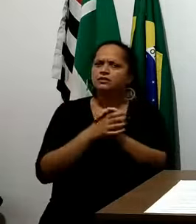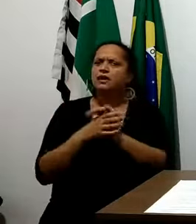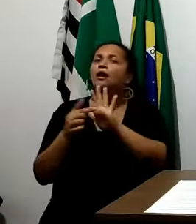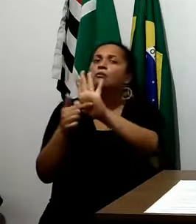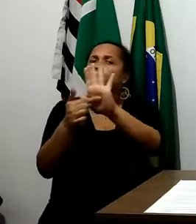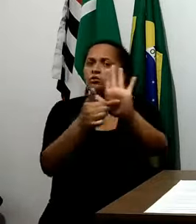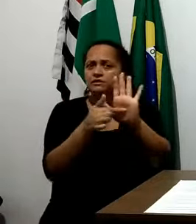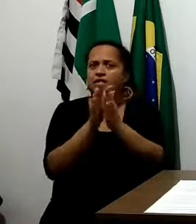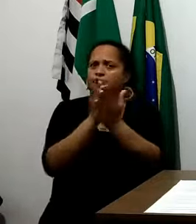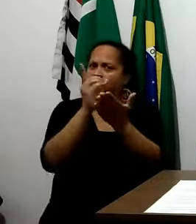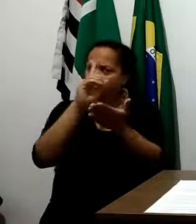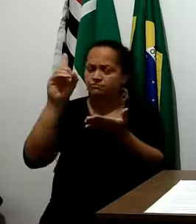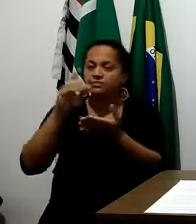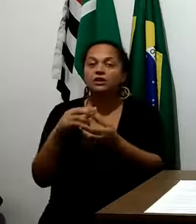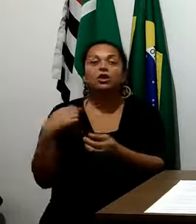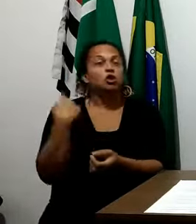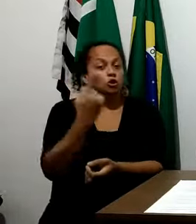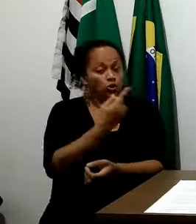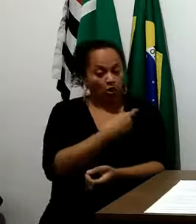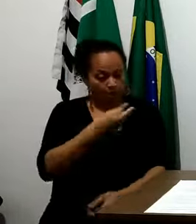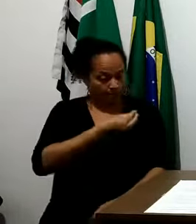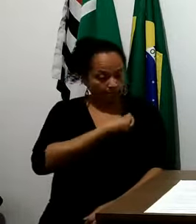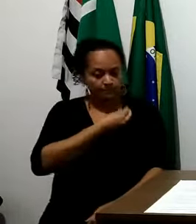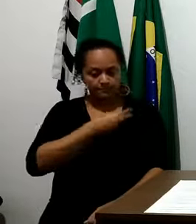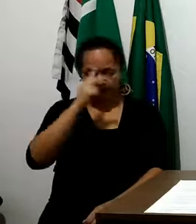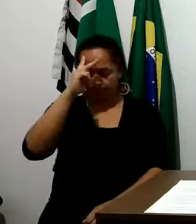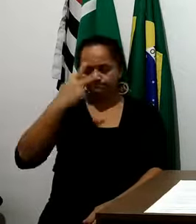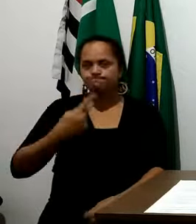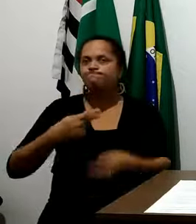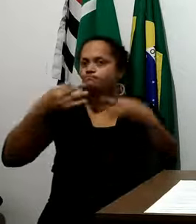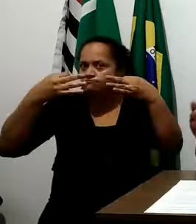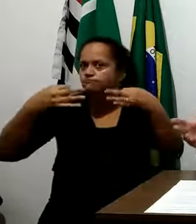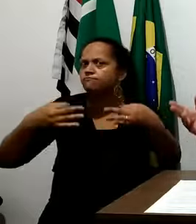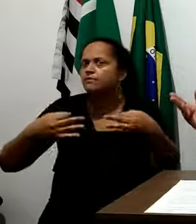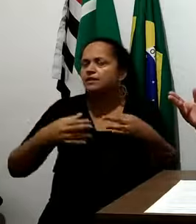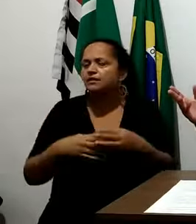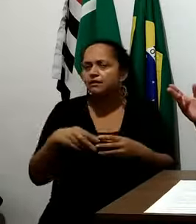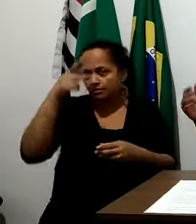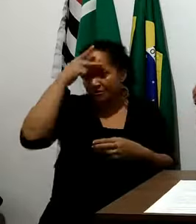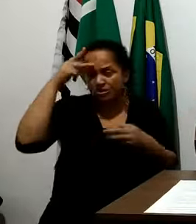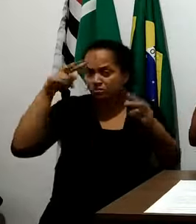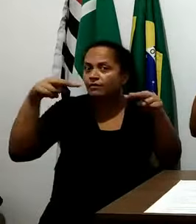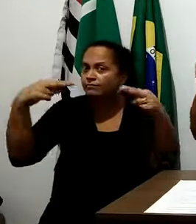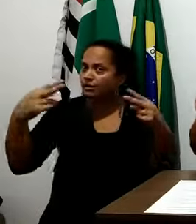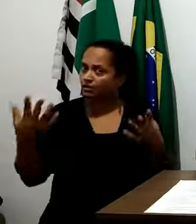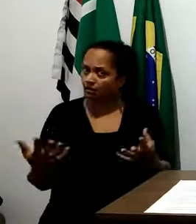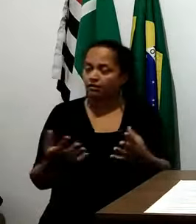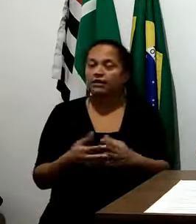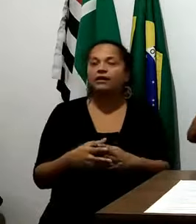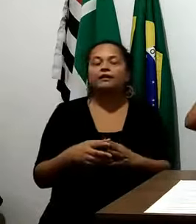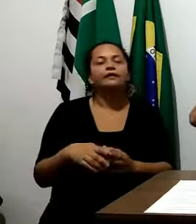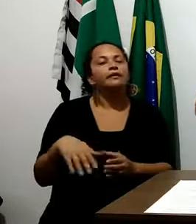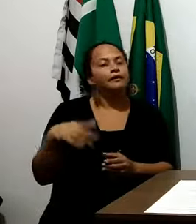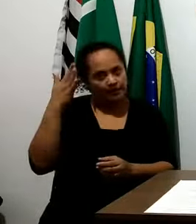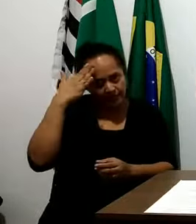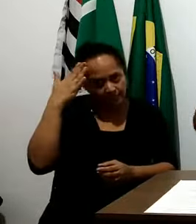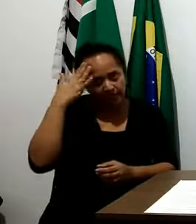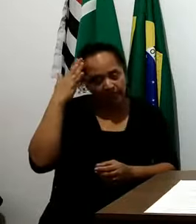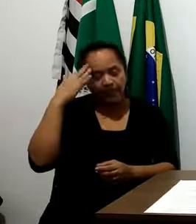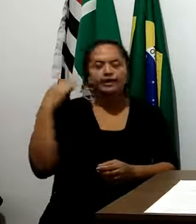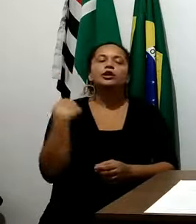nosso bom testemunho, as nossas vidas, as nossas ações. É lógico, nós também estamos num processo de purificação, num